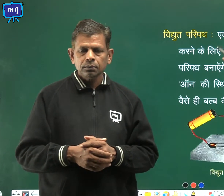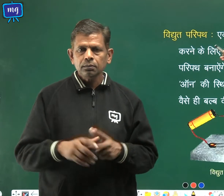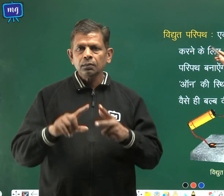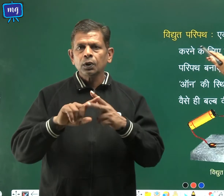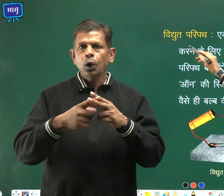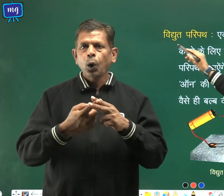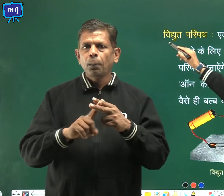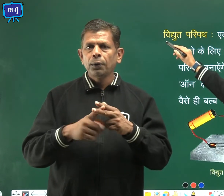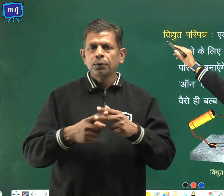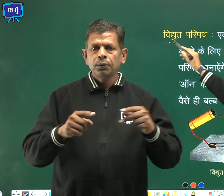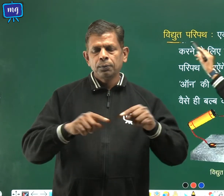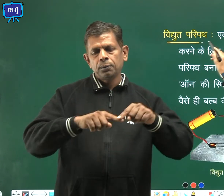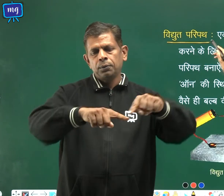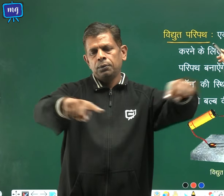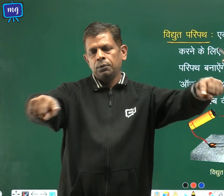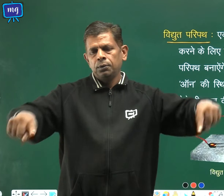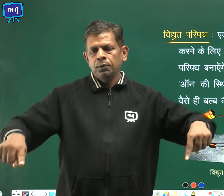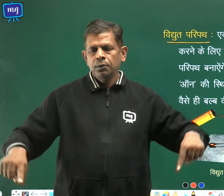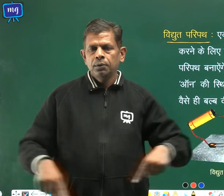विद्युत परिपथ